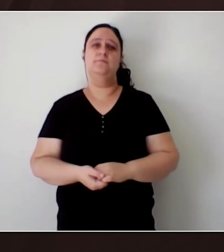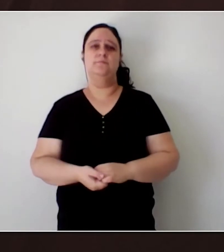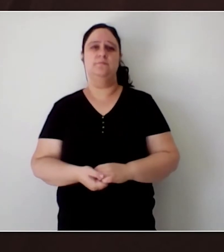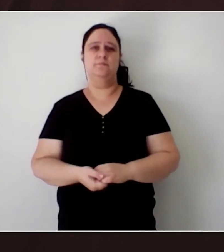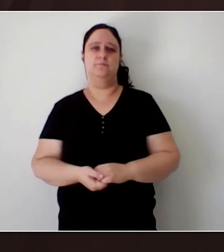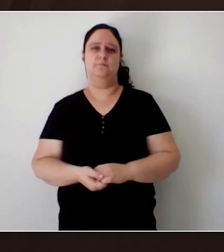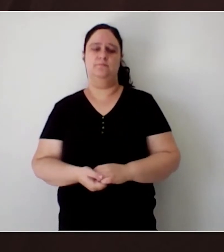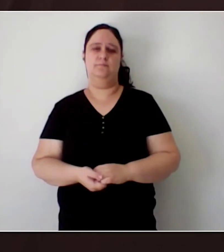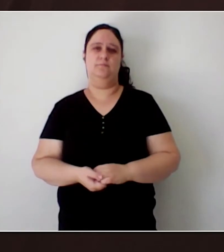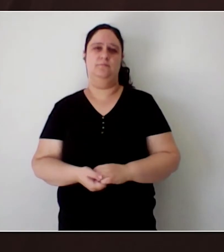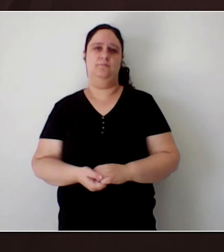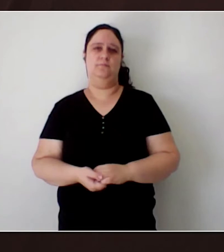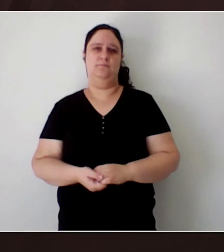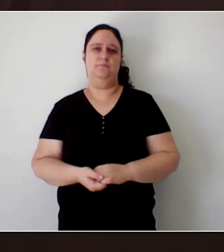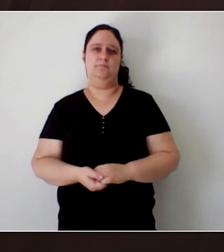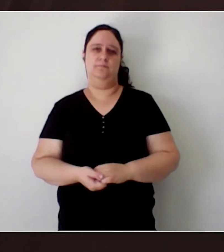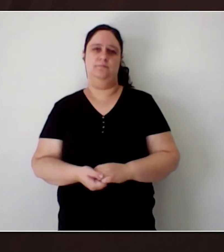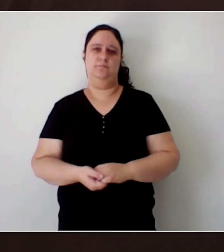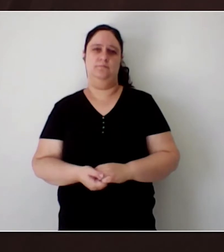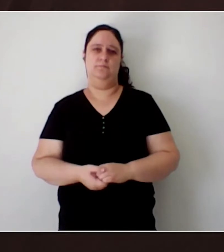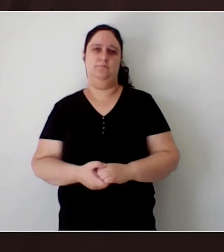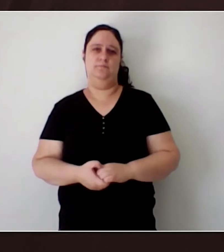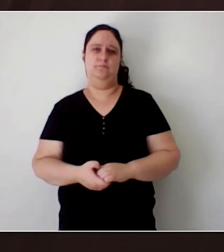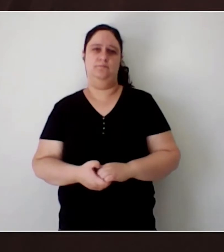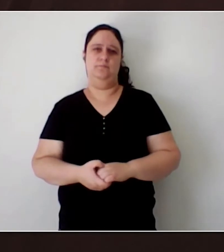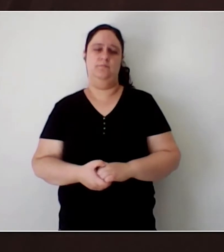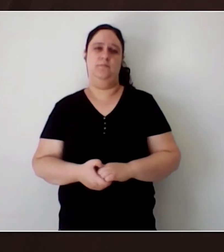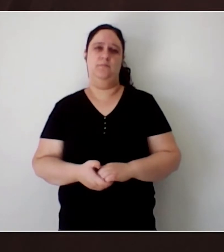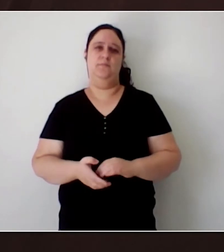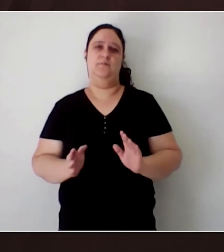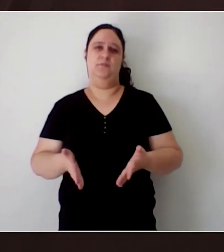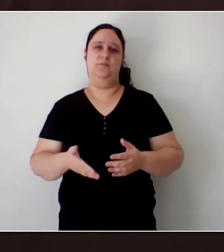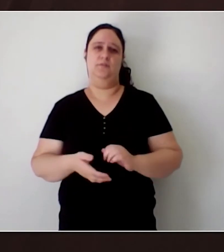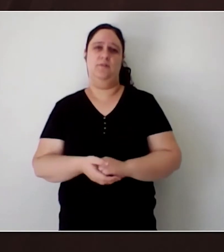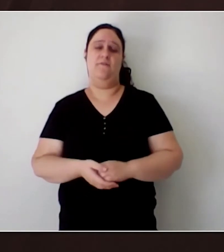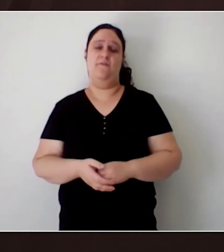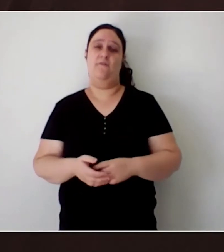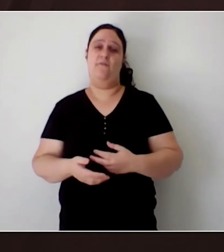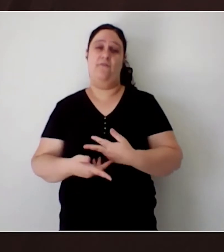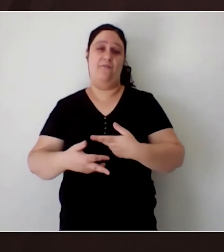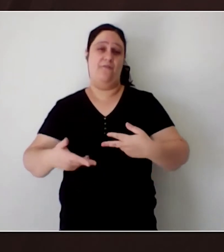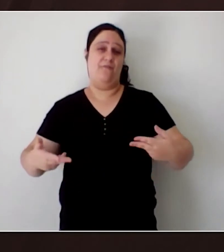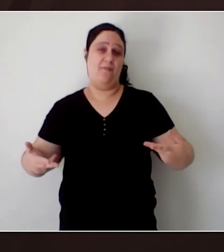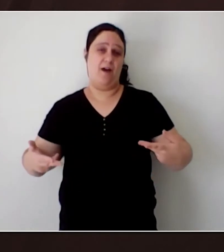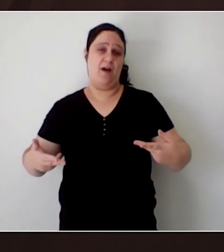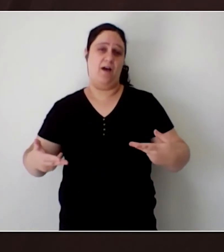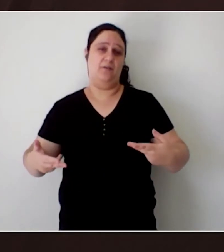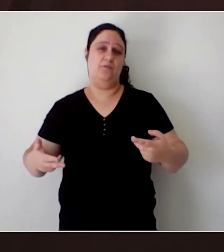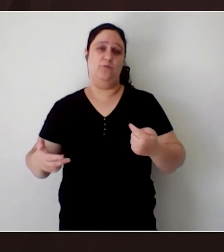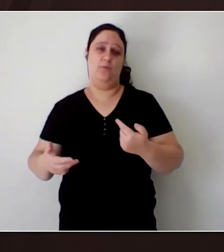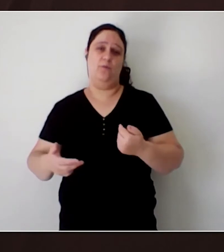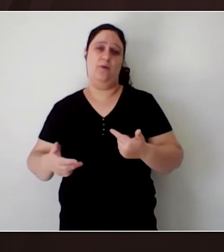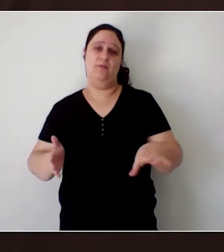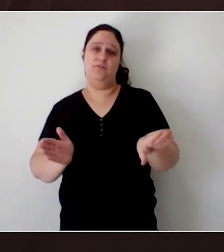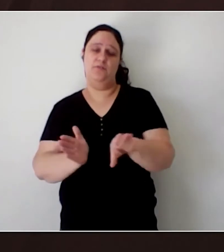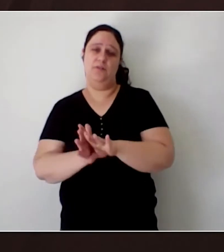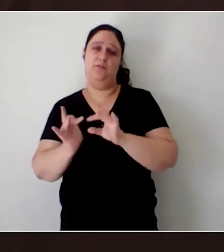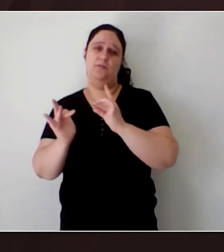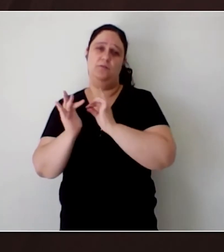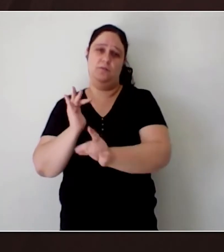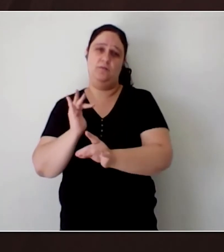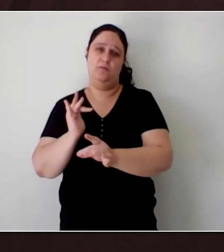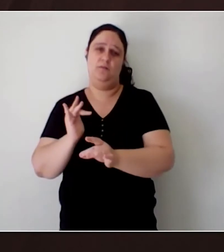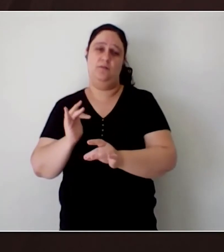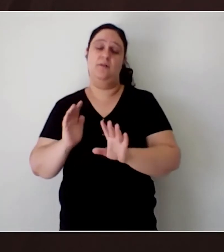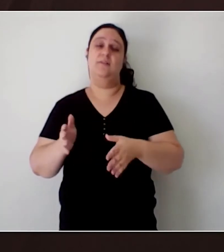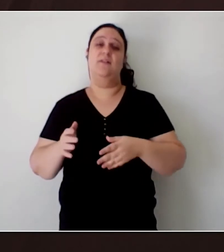pelo que conhecemos que é a última hora. Esses muitos anticristos estão pregando heresias, que Jesus não era o Cristo,